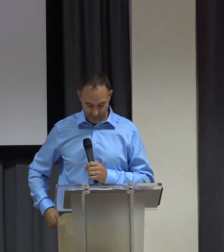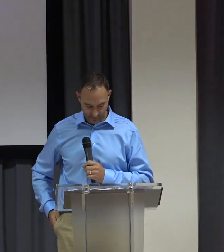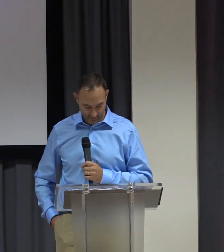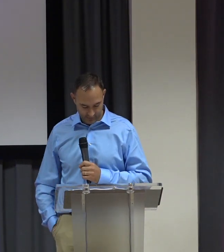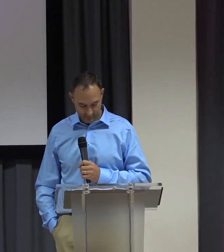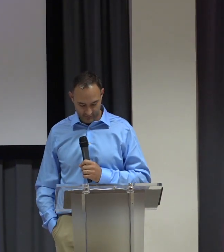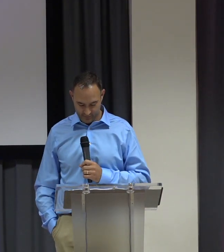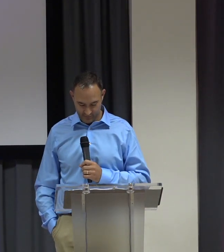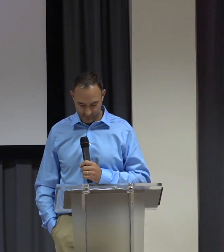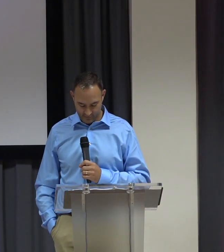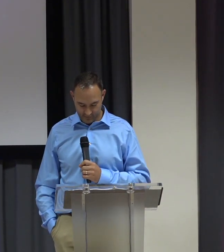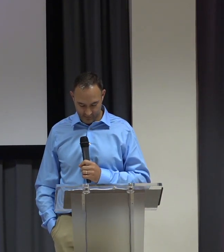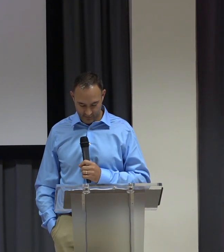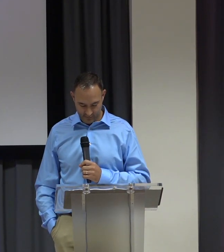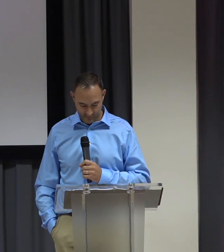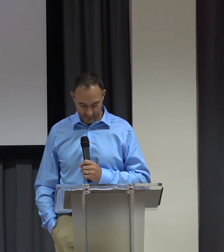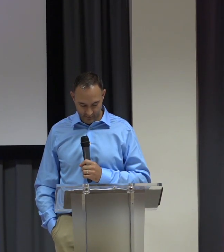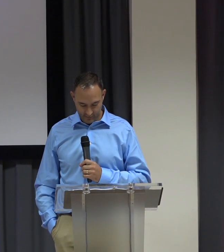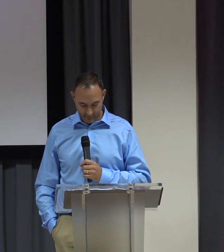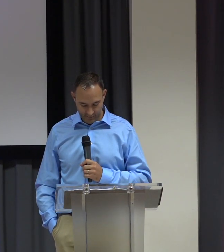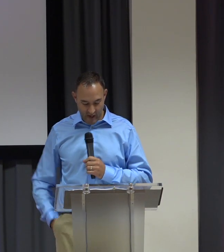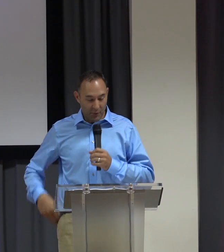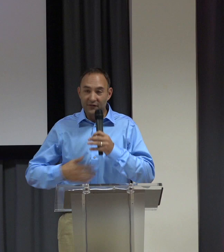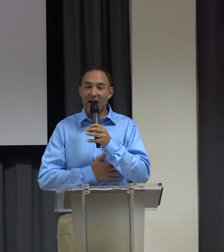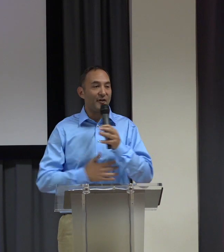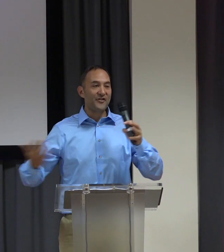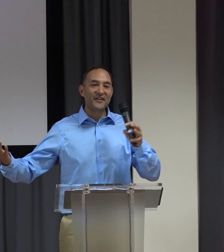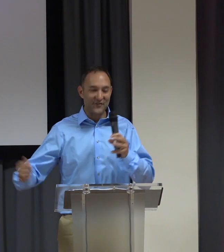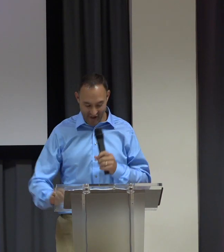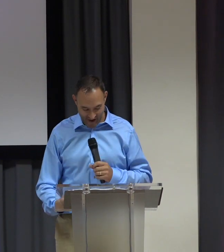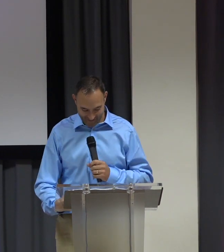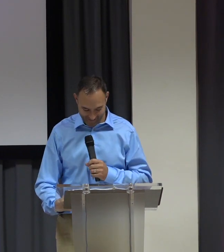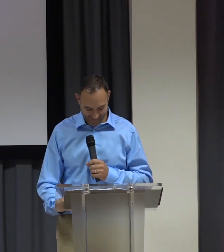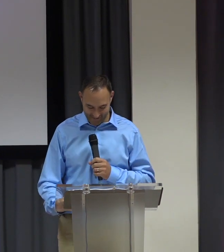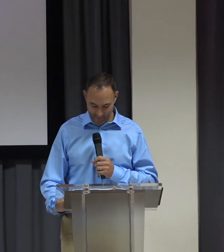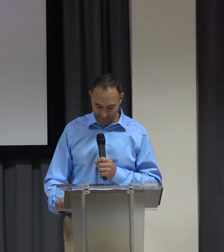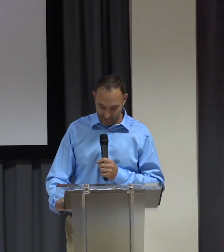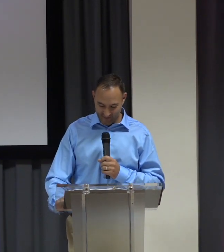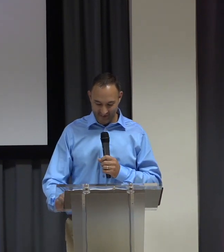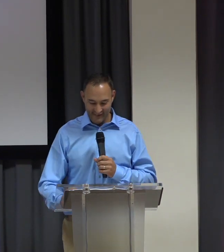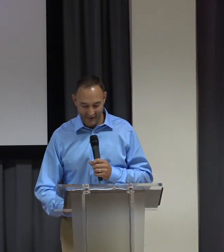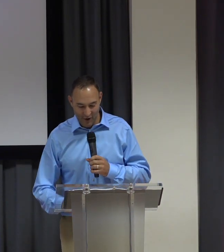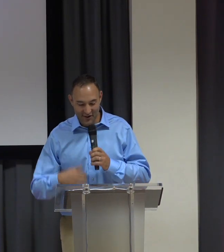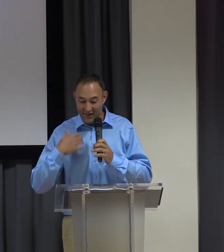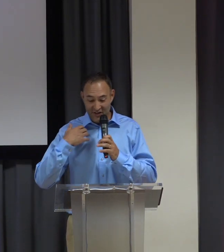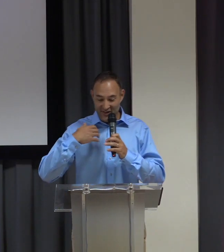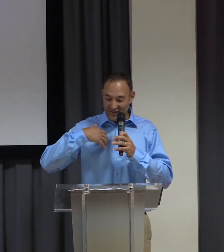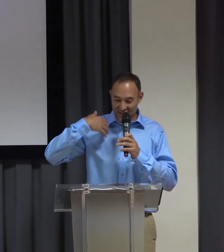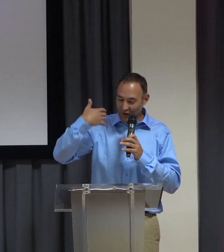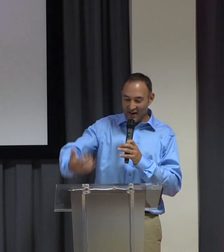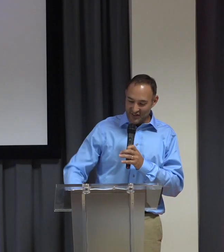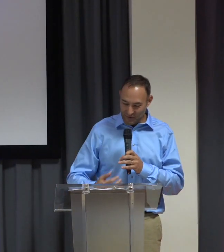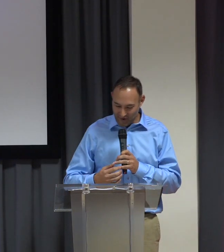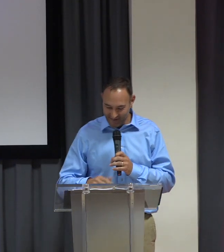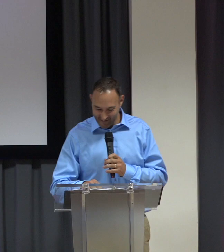tuant tous les premiers-nés d'une nation entière comme Dieu l'a fait en Égypte? I would have never have thought to have done Moi, that. j'aurais jamais pensé faire quelque chose comme ça. Or this is